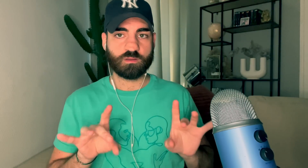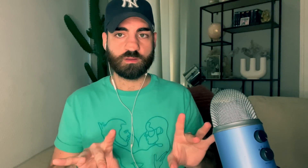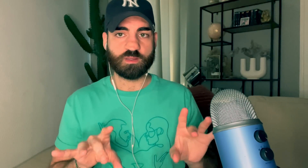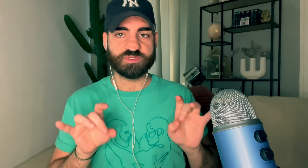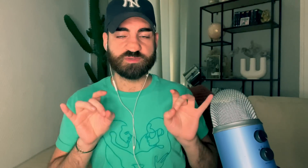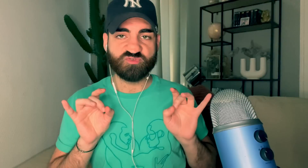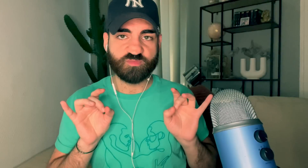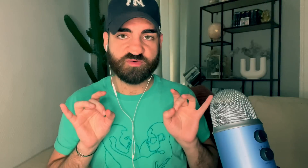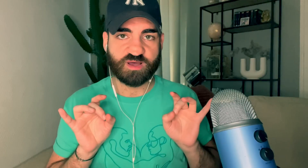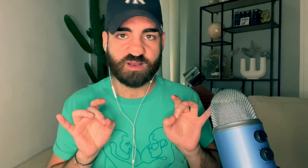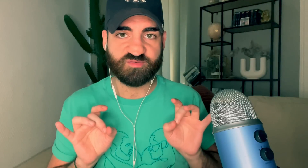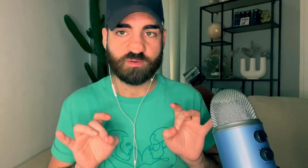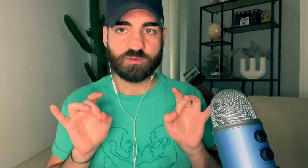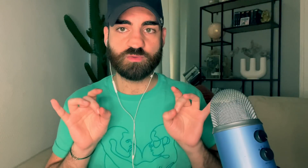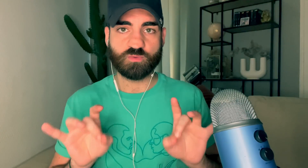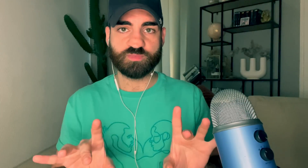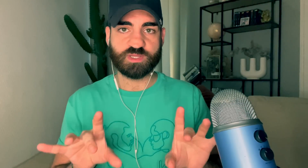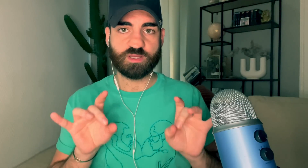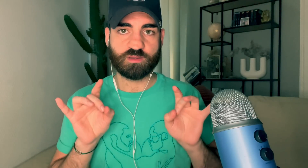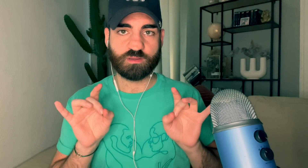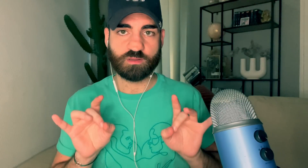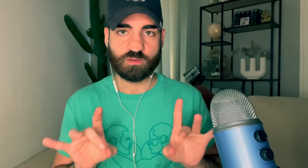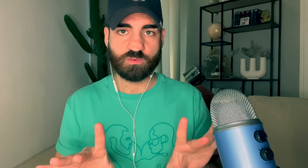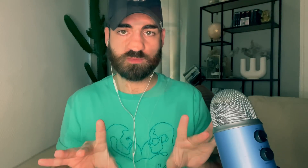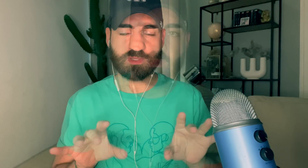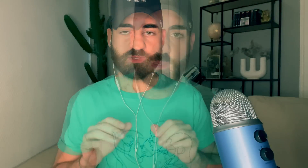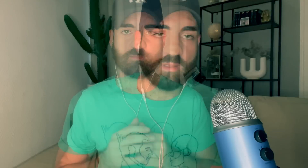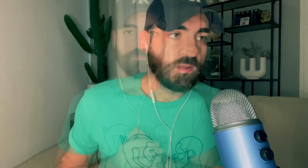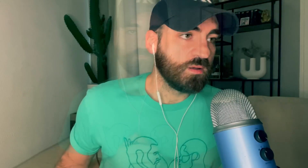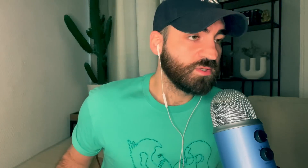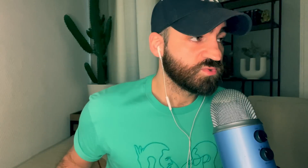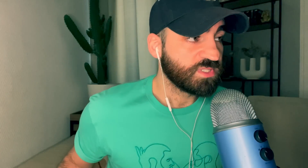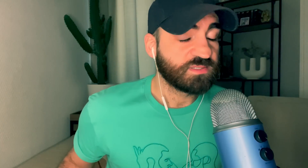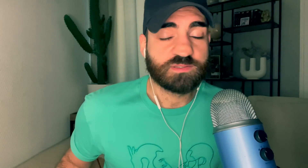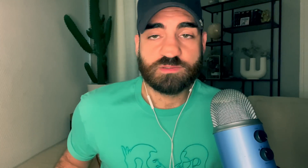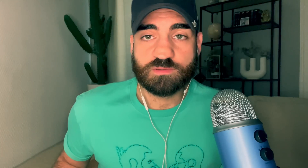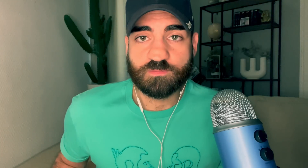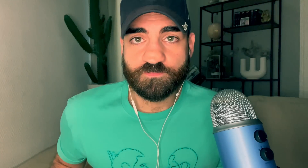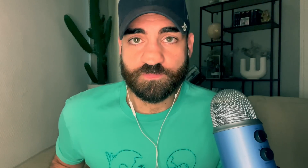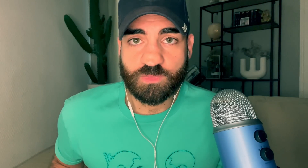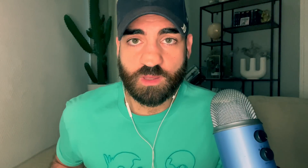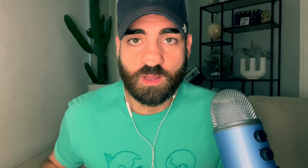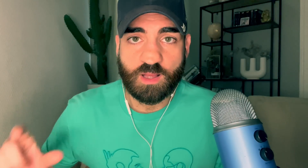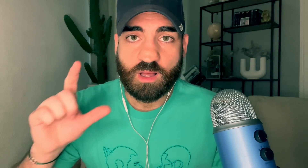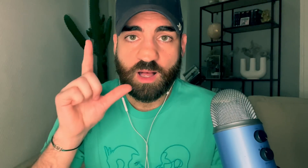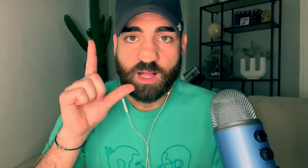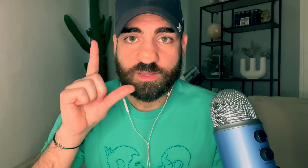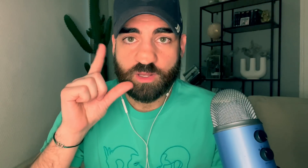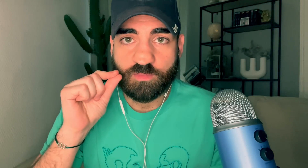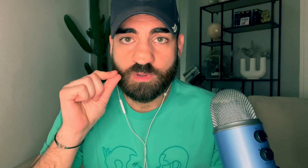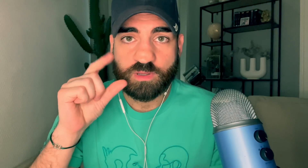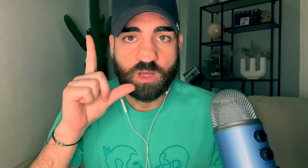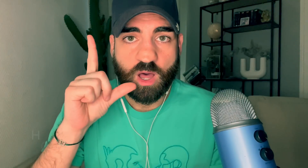Un petit mouvement vers l'avant, non-binaire. Non-binaire. Ensuite, un homme,